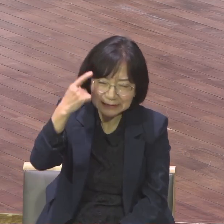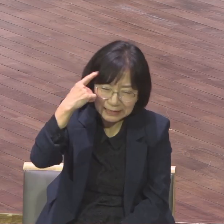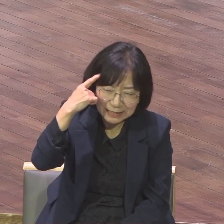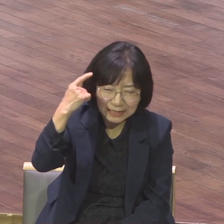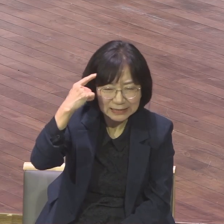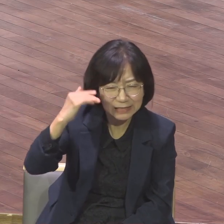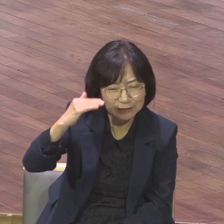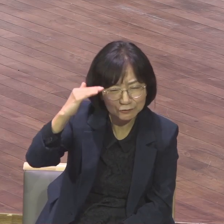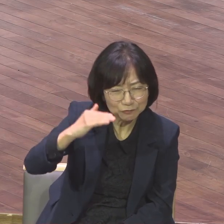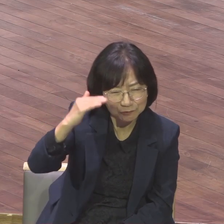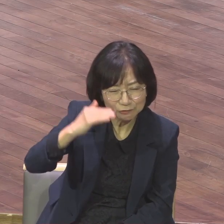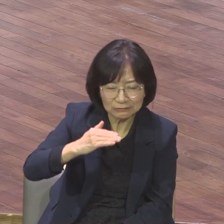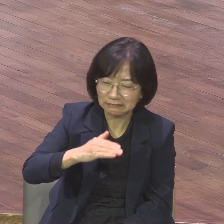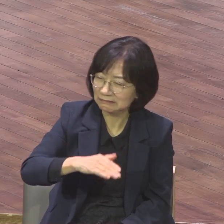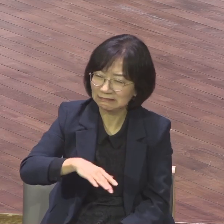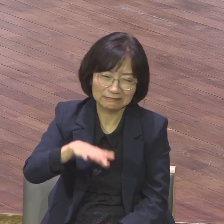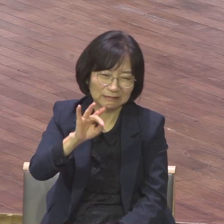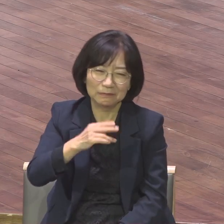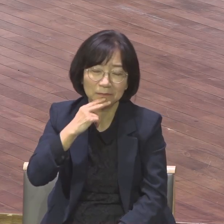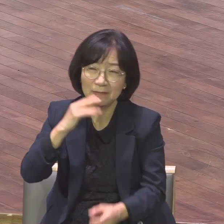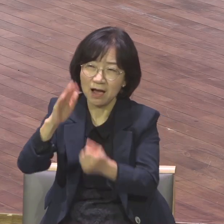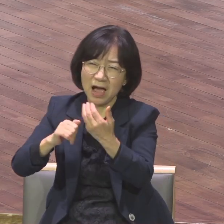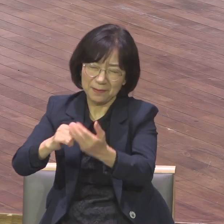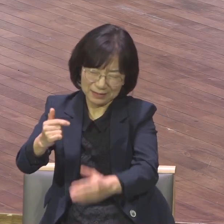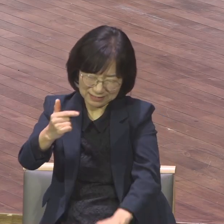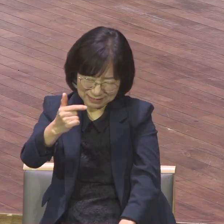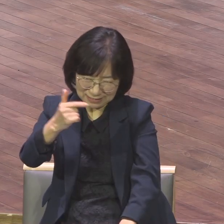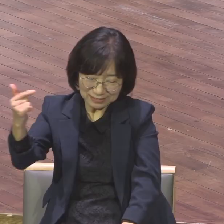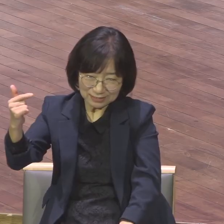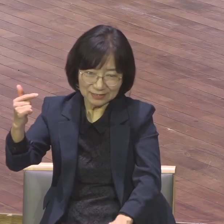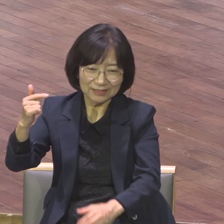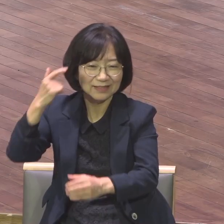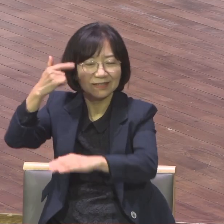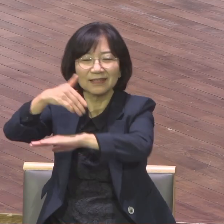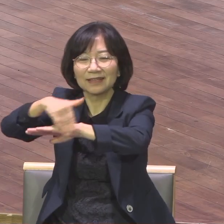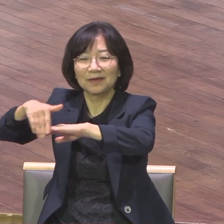수 없는 계획을 가지고 계신다.